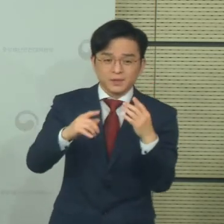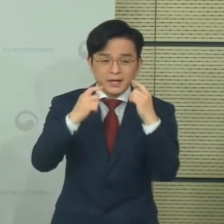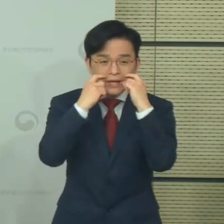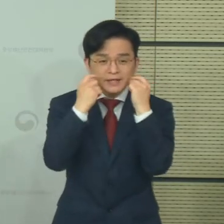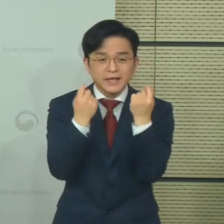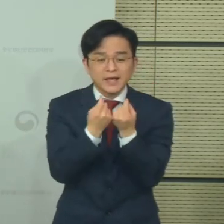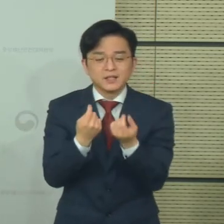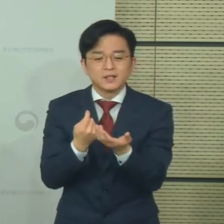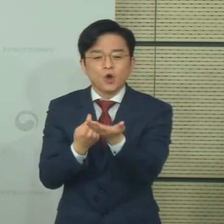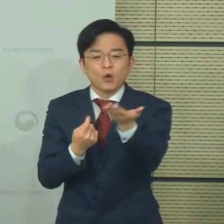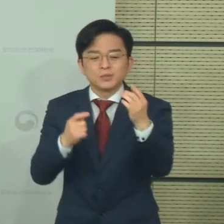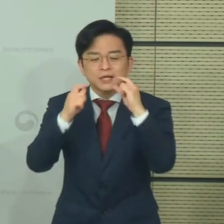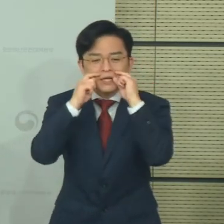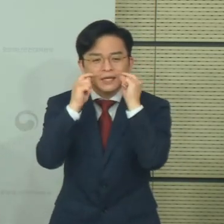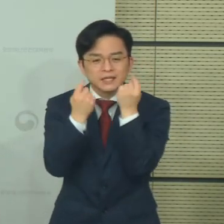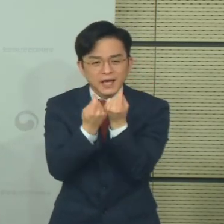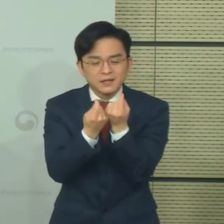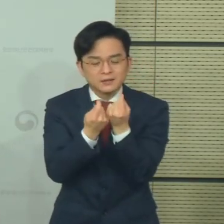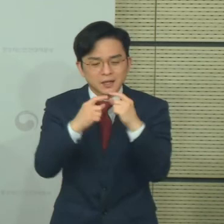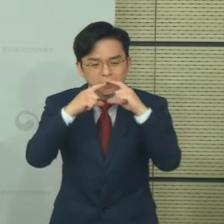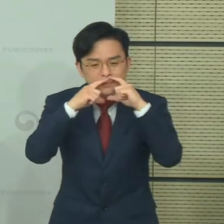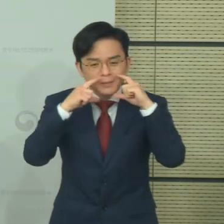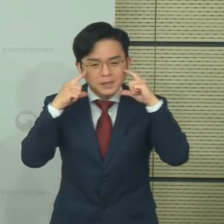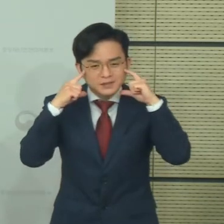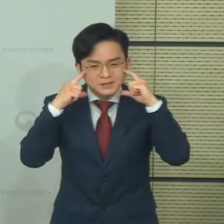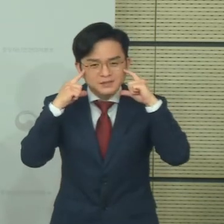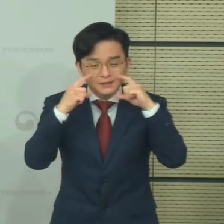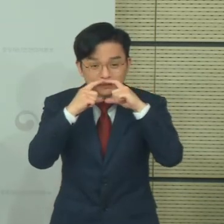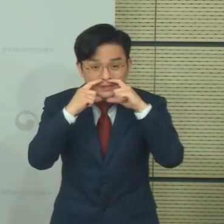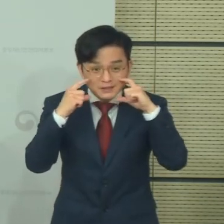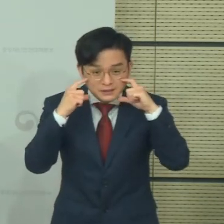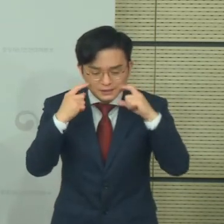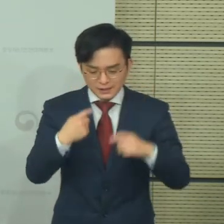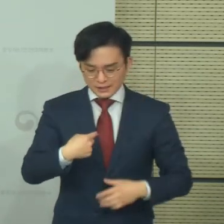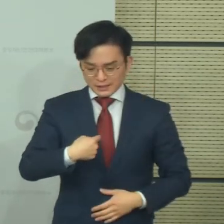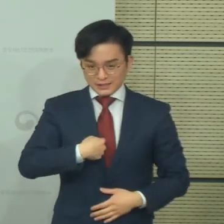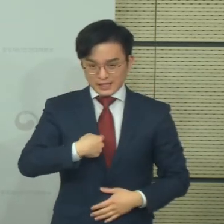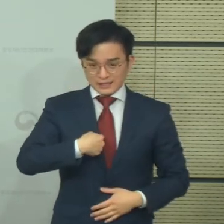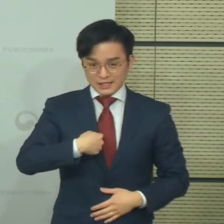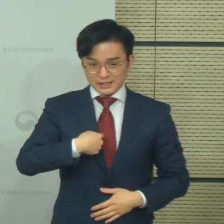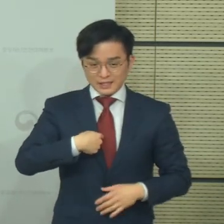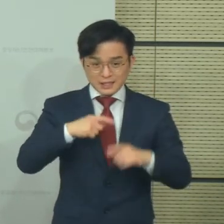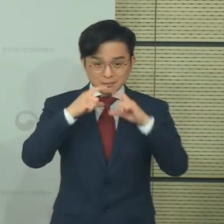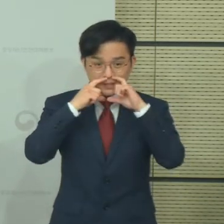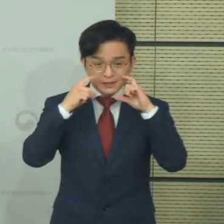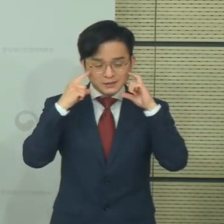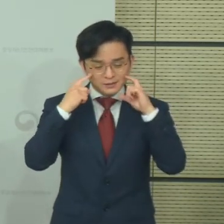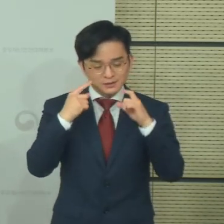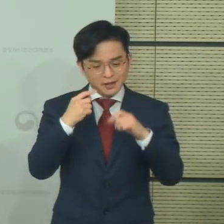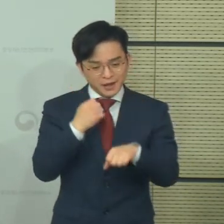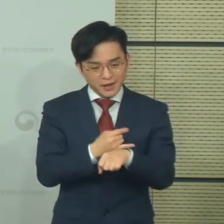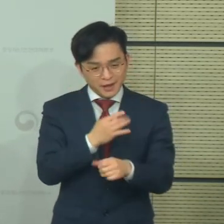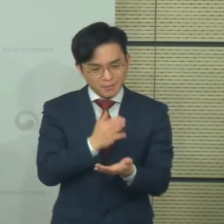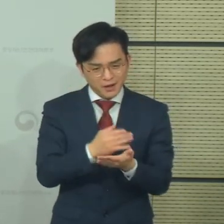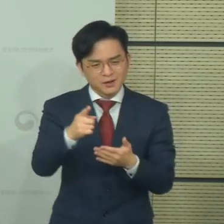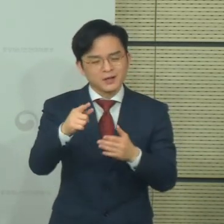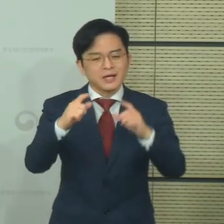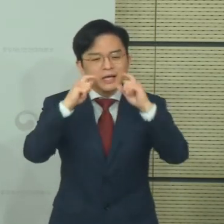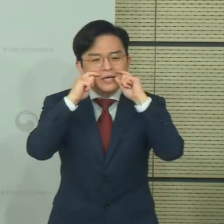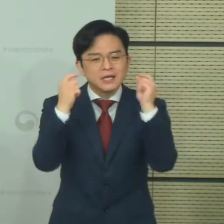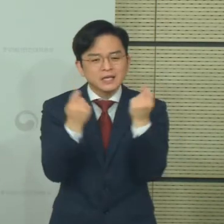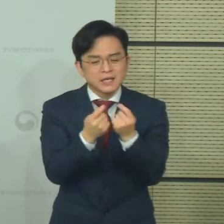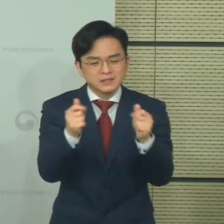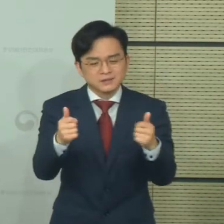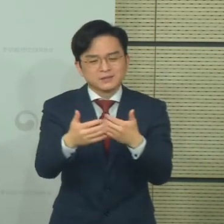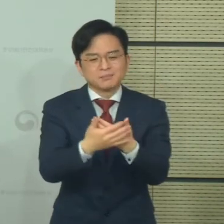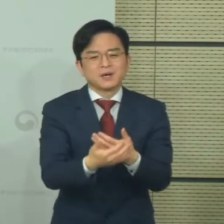개인의 보호에 대한 부분들은 마스크를 착용함으로써 나 자신을 보호하는 부분들은 좀 자율적인 부분이라서 국민행동수칙상에서는